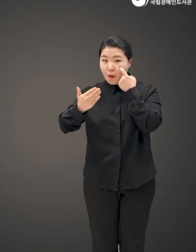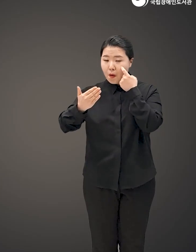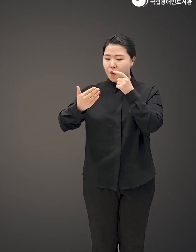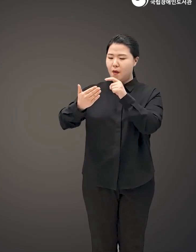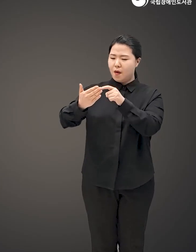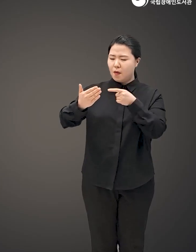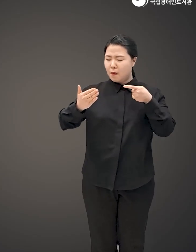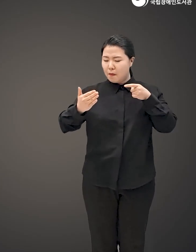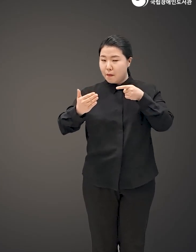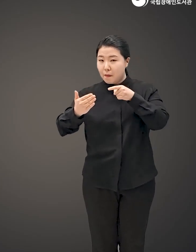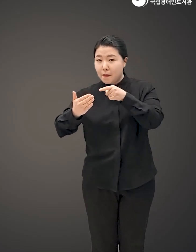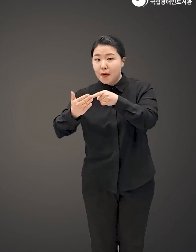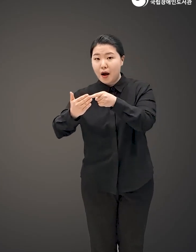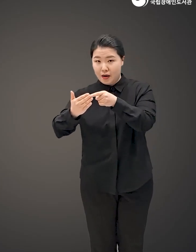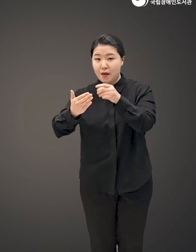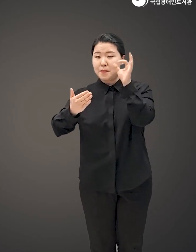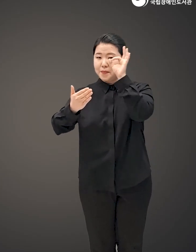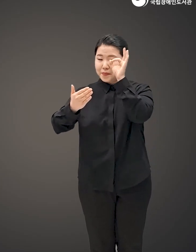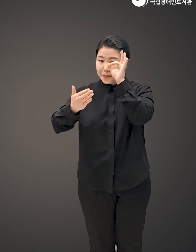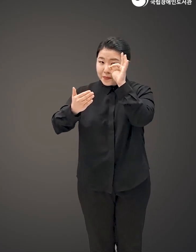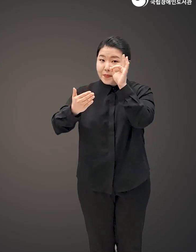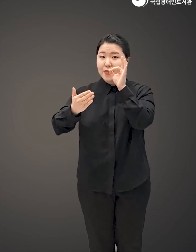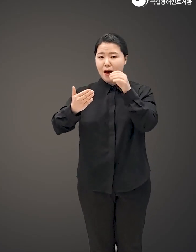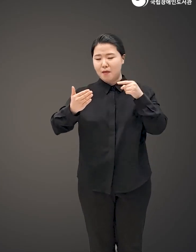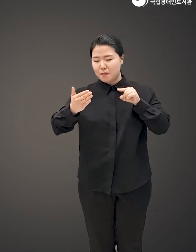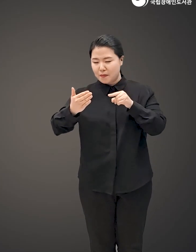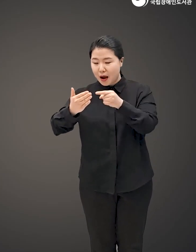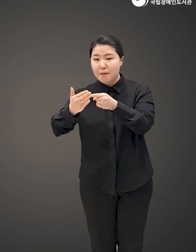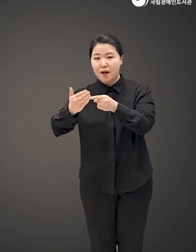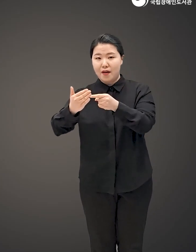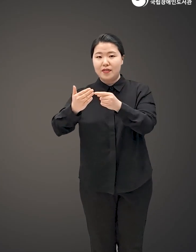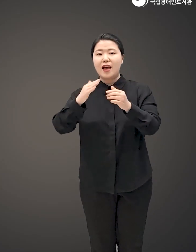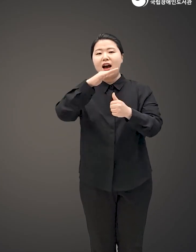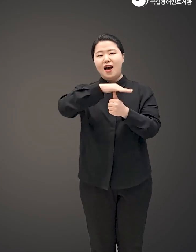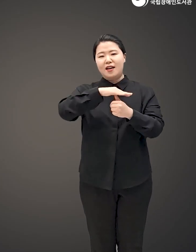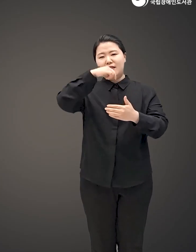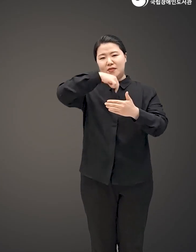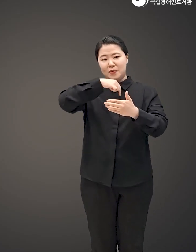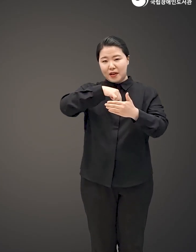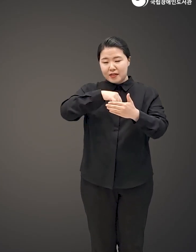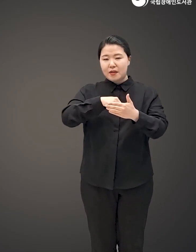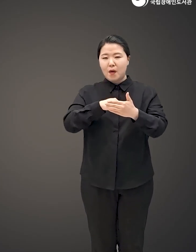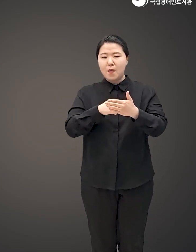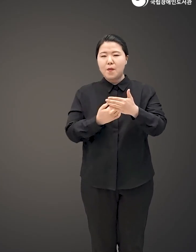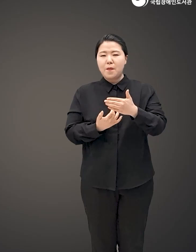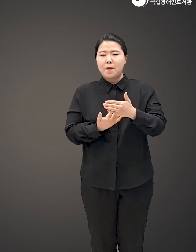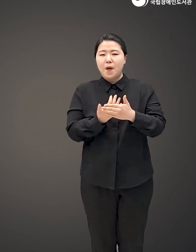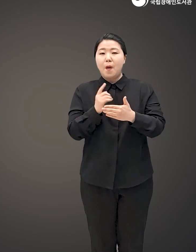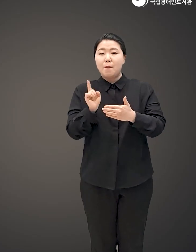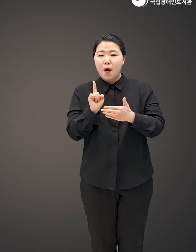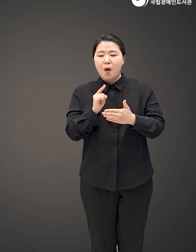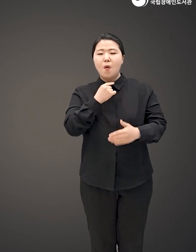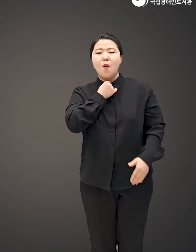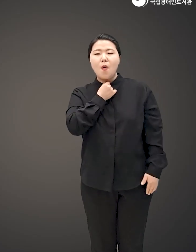향해 잡아가다 보면, 찾아가다 보면 아이들 속에서 새록새록